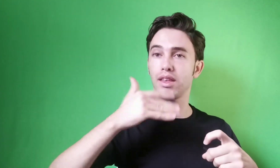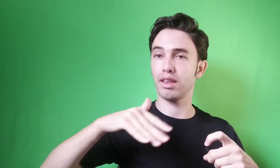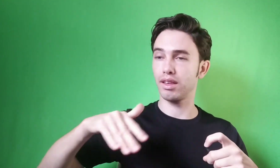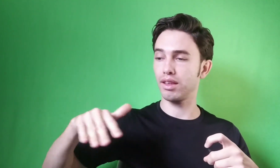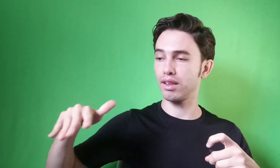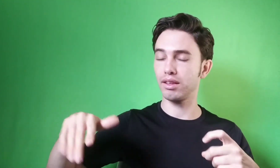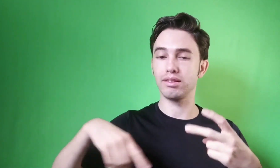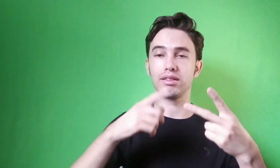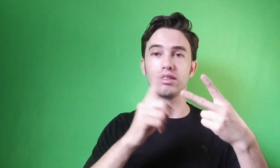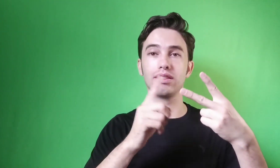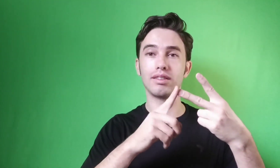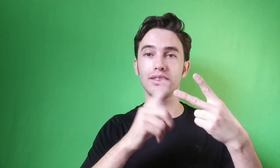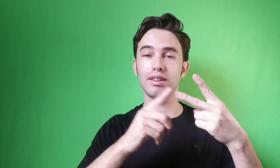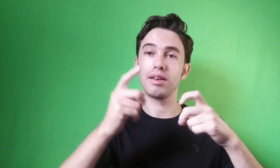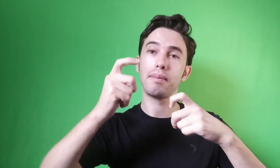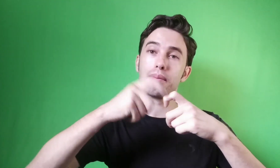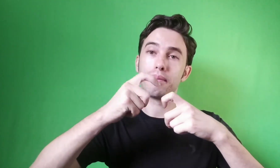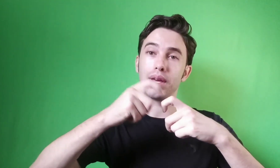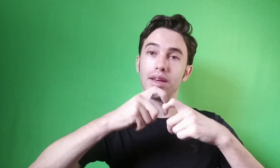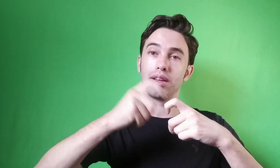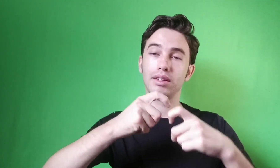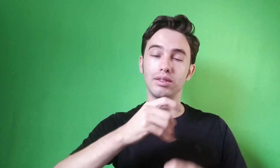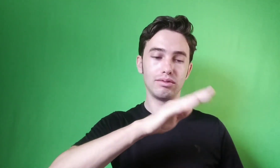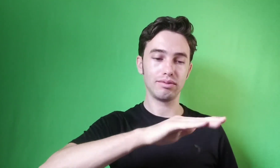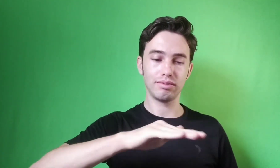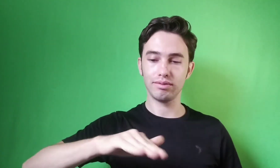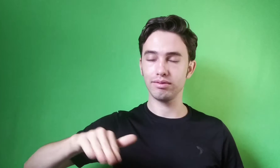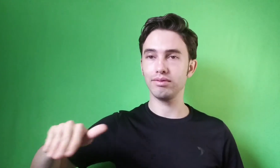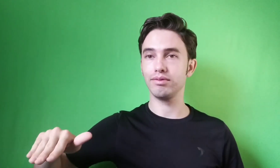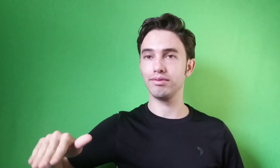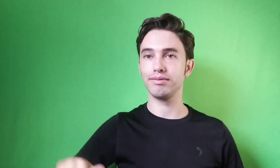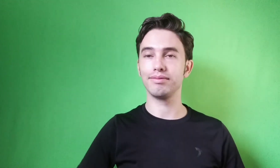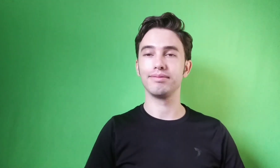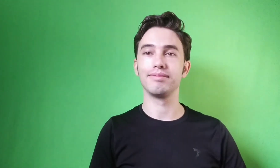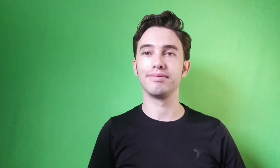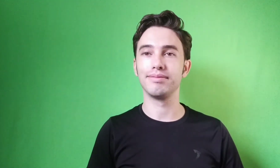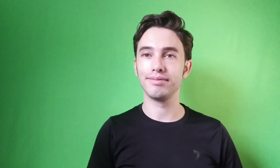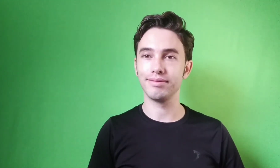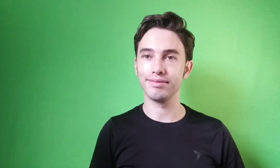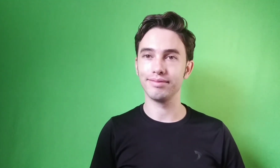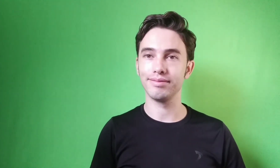maneiras diferentes, médico, criança ou médico, criança, direto no ar.